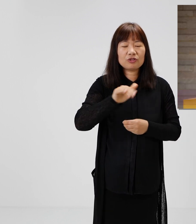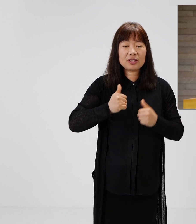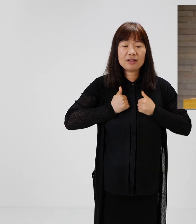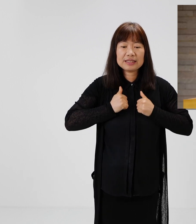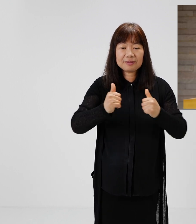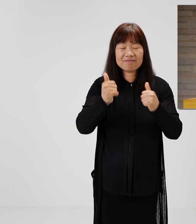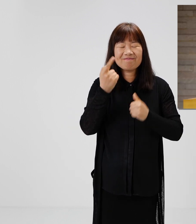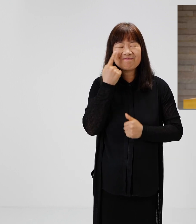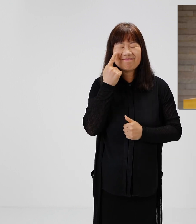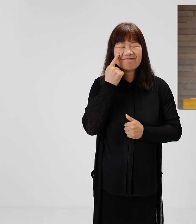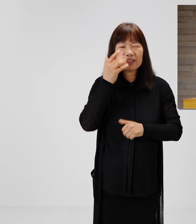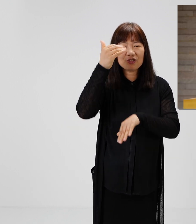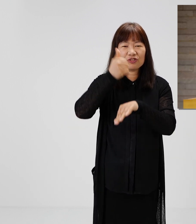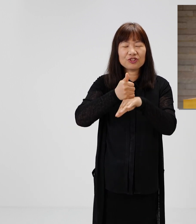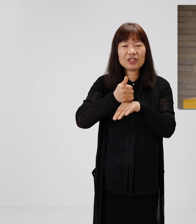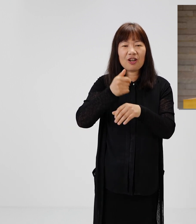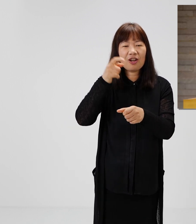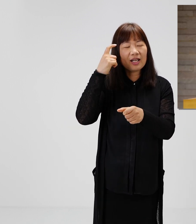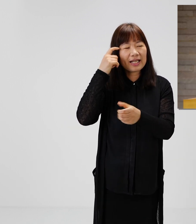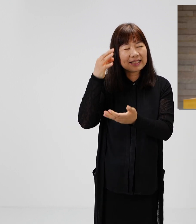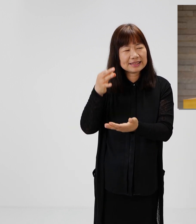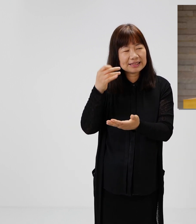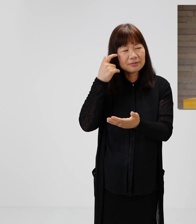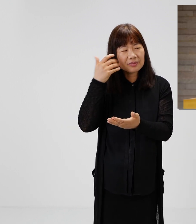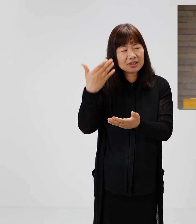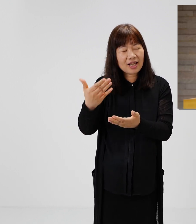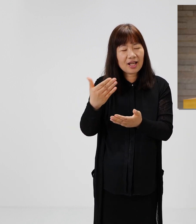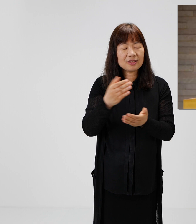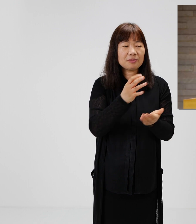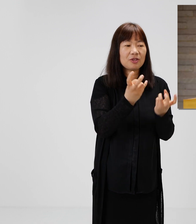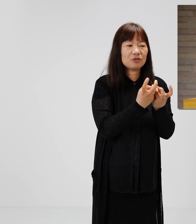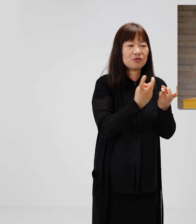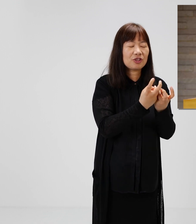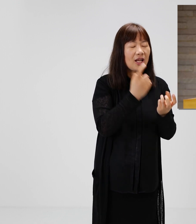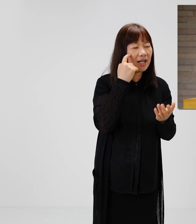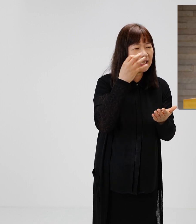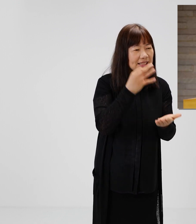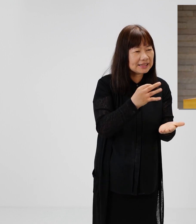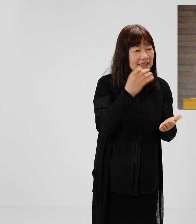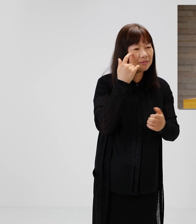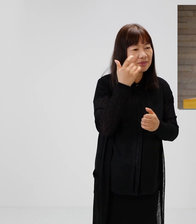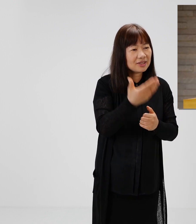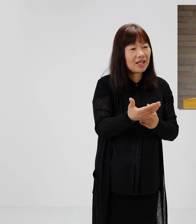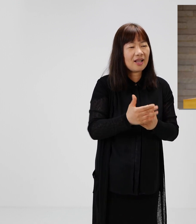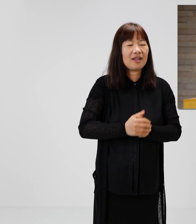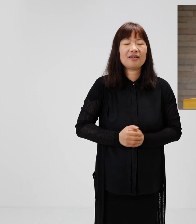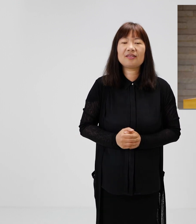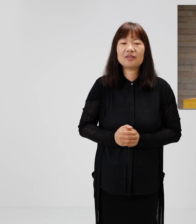합시다. 이건 궁극적 가치일까요? 수단적 가치일까요? 이건 수단적 가치죠.